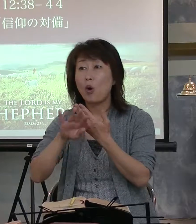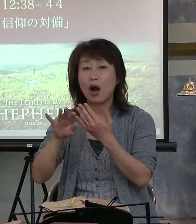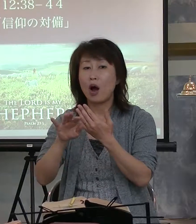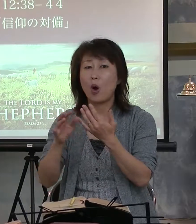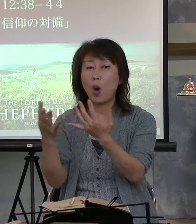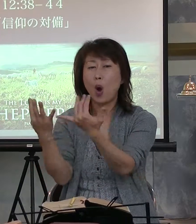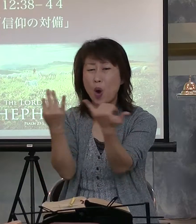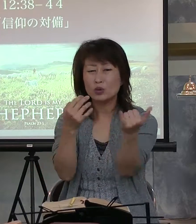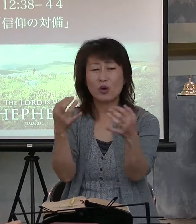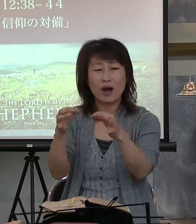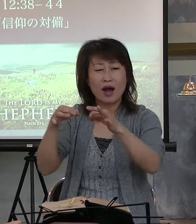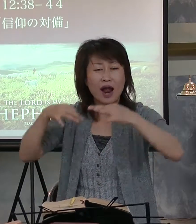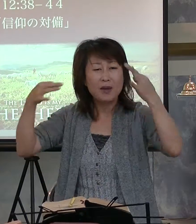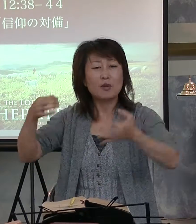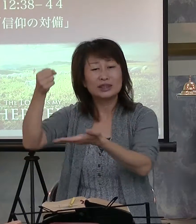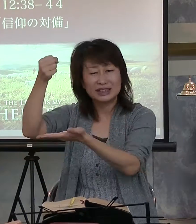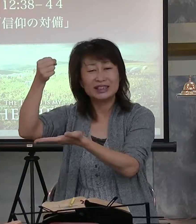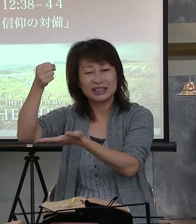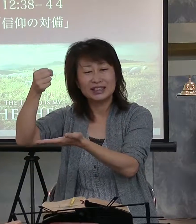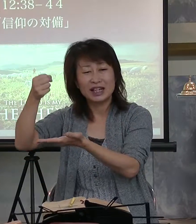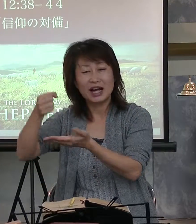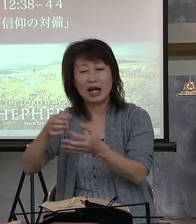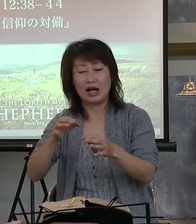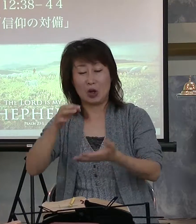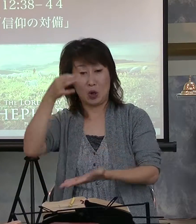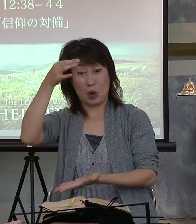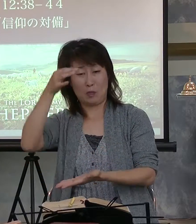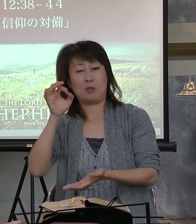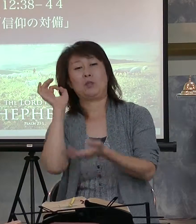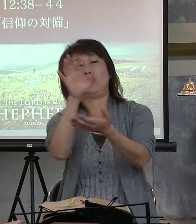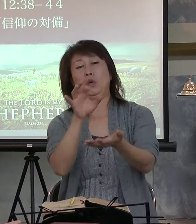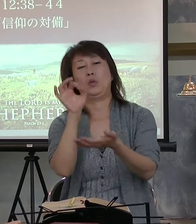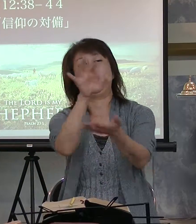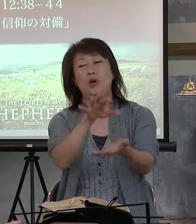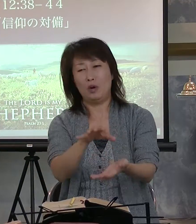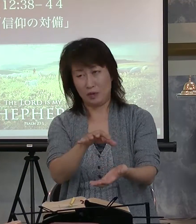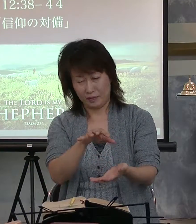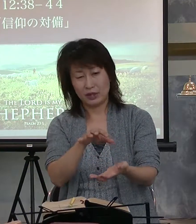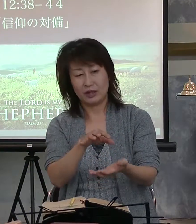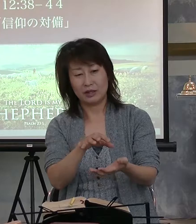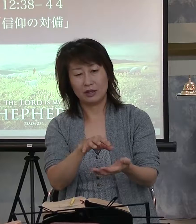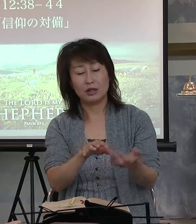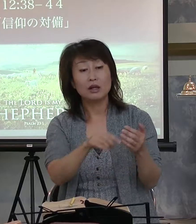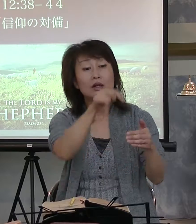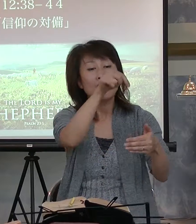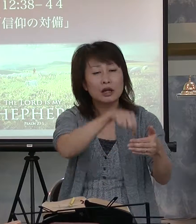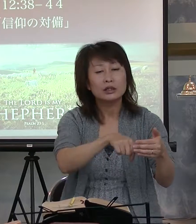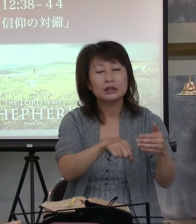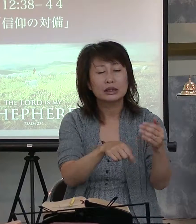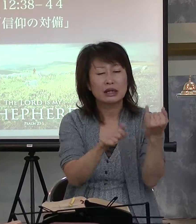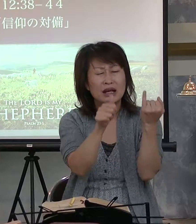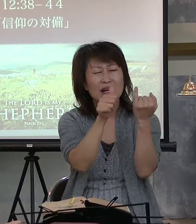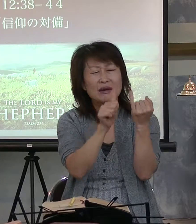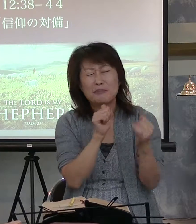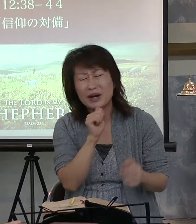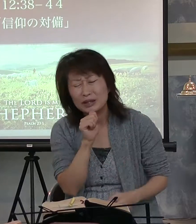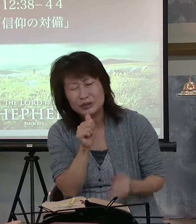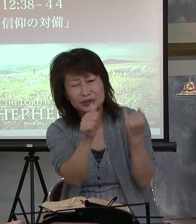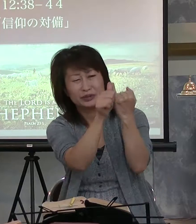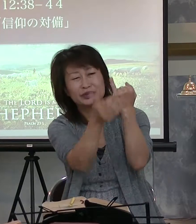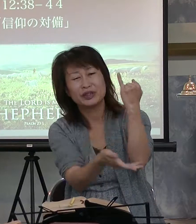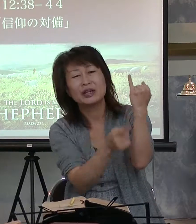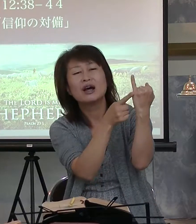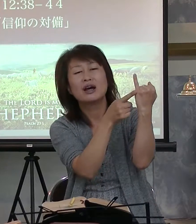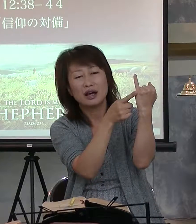が大金を投げ入れていた。そこで一人の貧しいやもめが来て、レプ